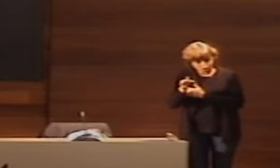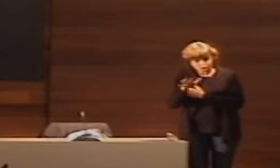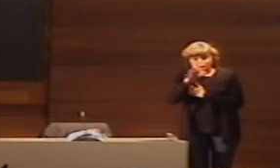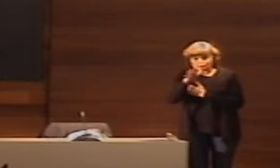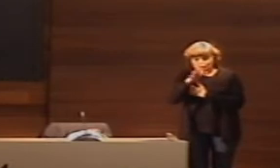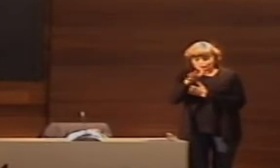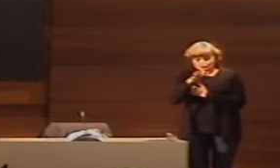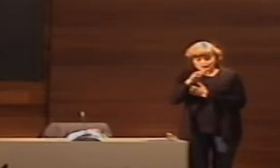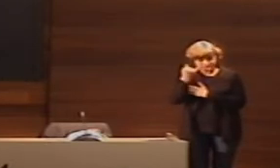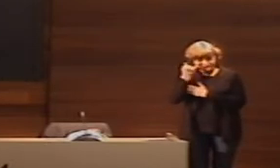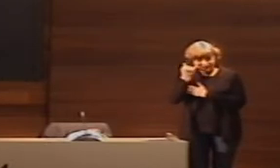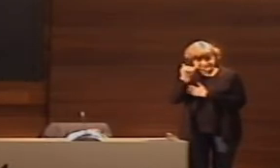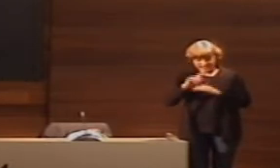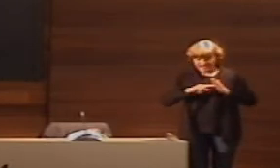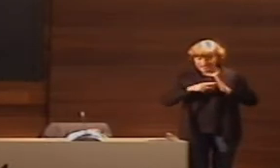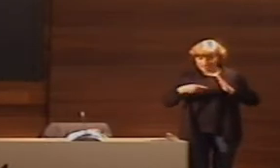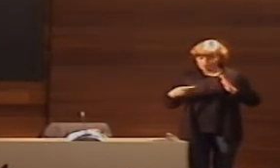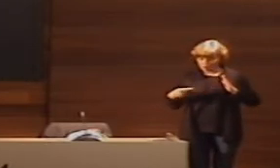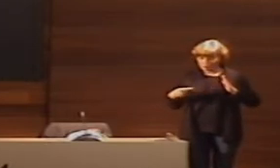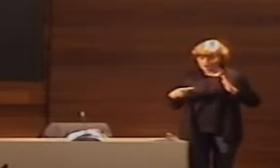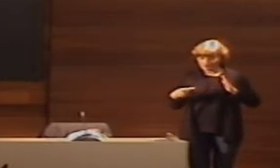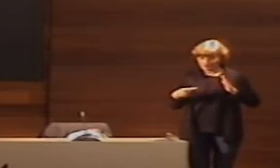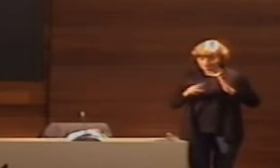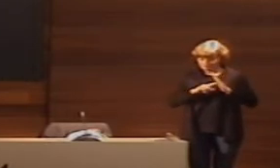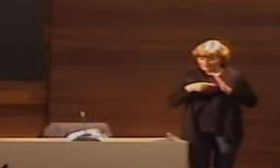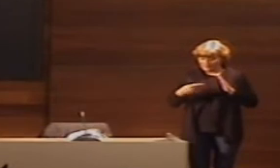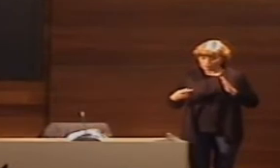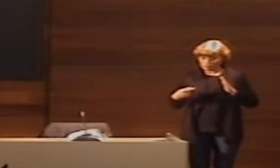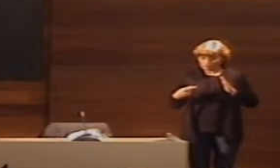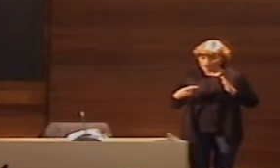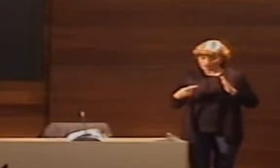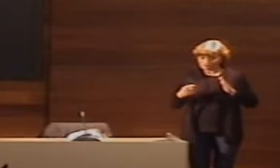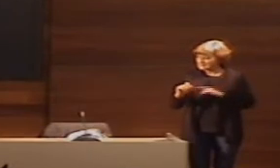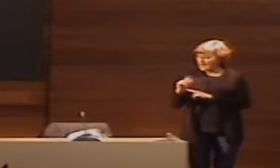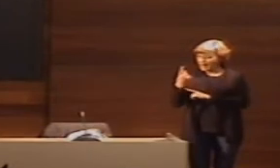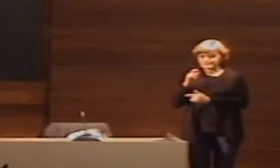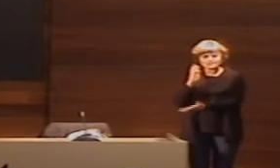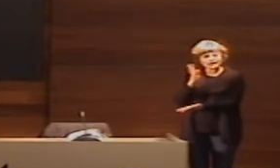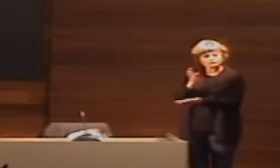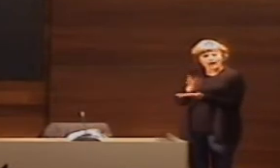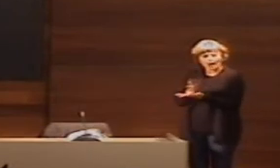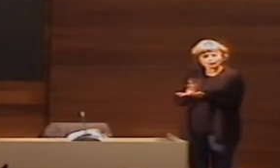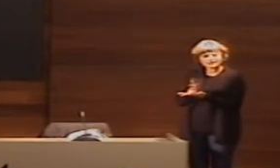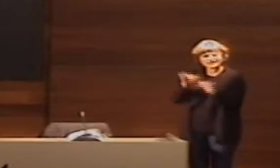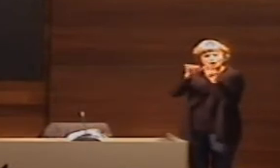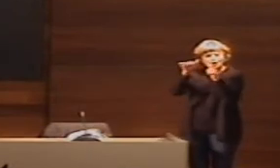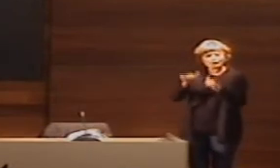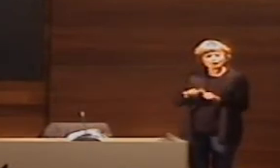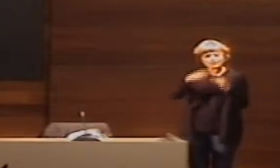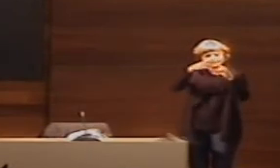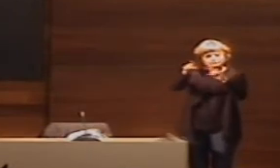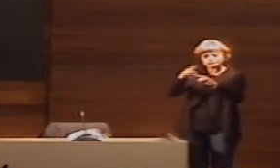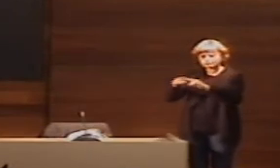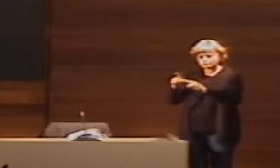la provincia que ha sido un laboratorio y que ha puesto encima de la mesa distintos sistemas. Entonces, simplemente hacerle